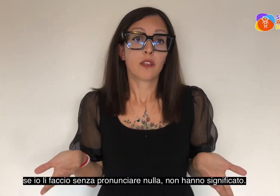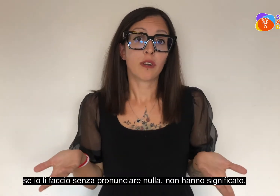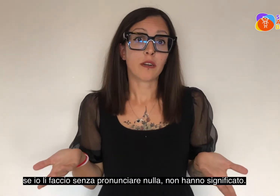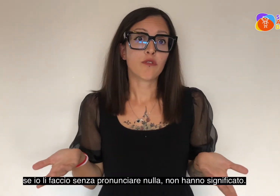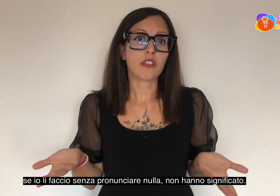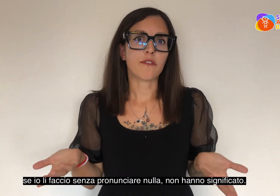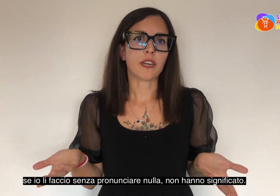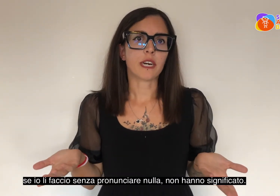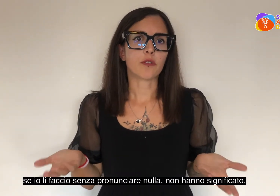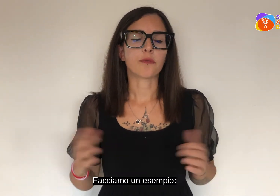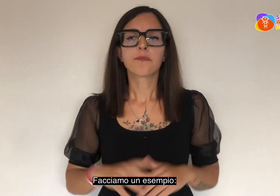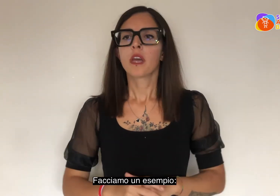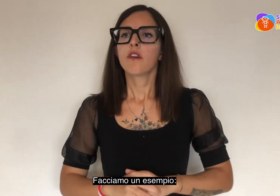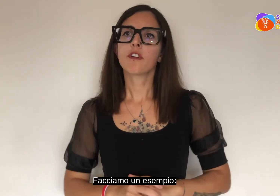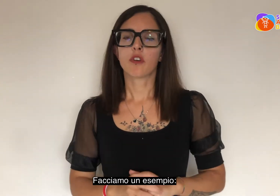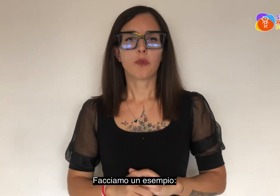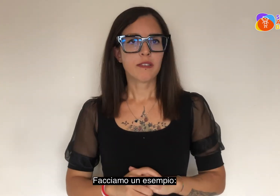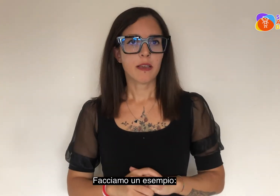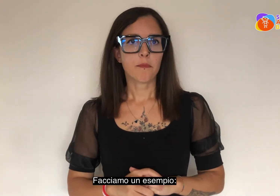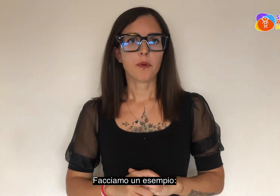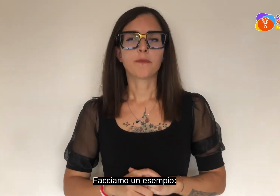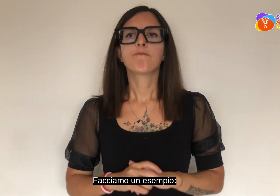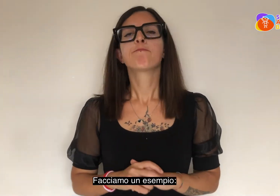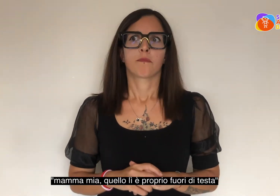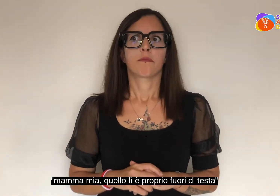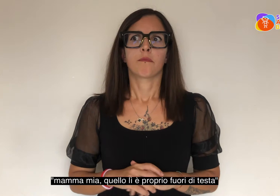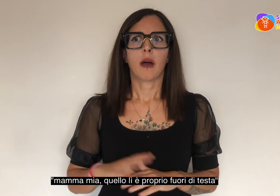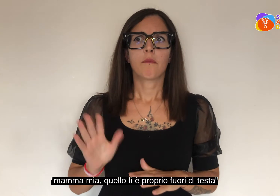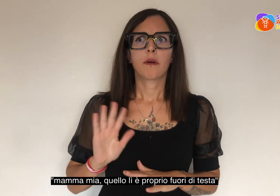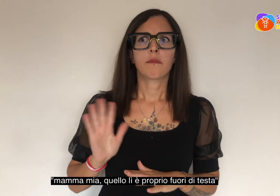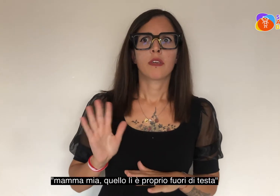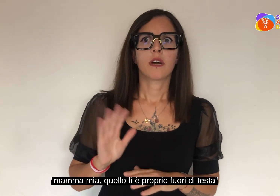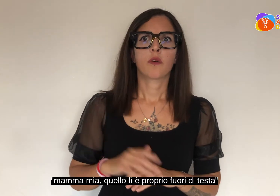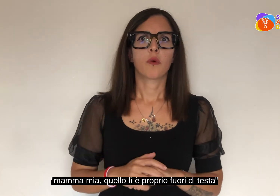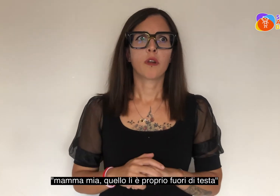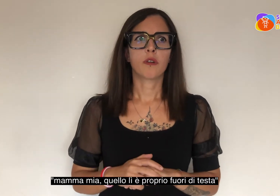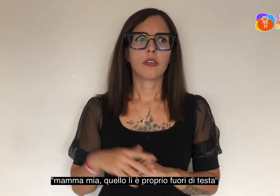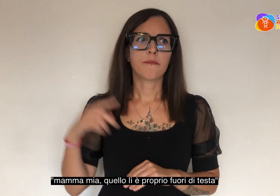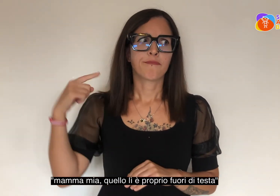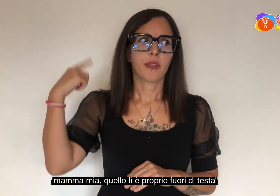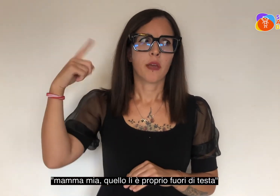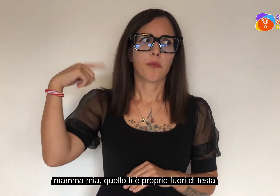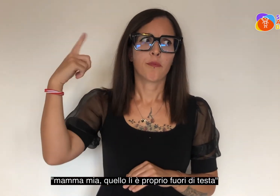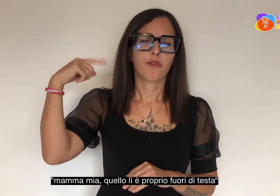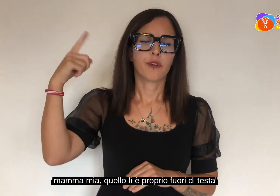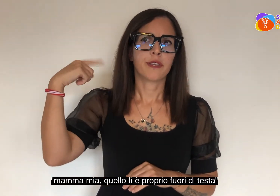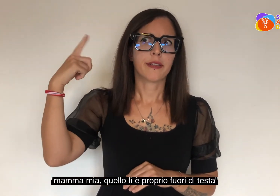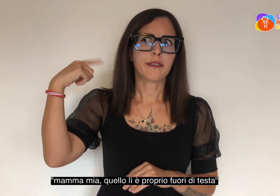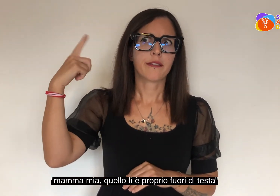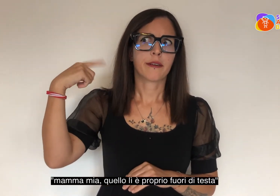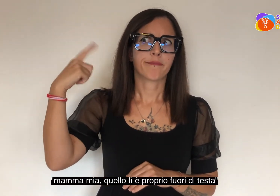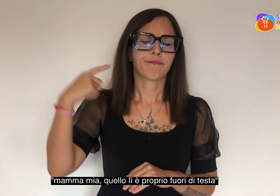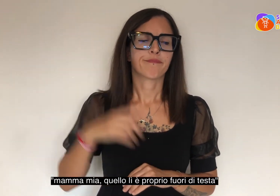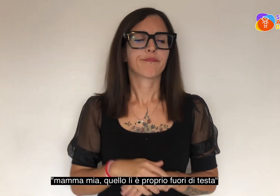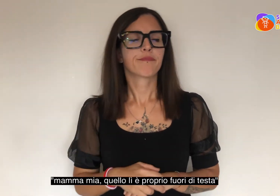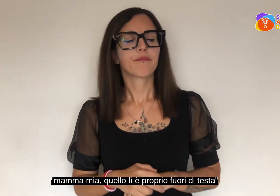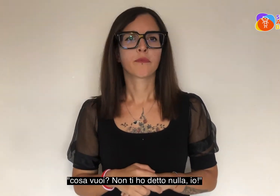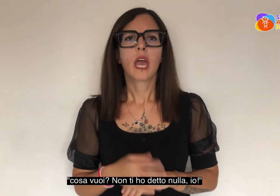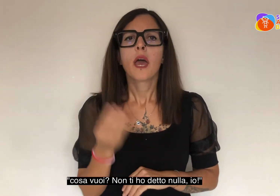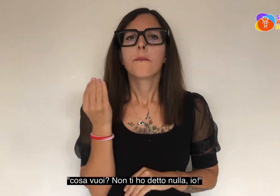hanno significato. Facciamo un esempio. Mamma mia, quello lì è proprio fuori di testa. Ma